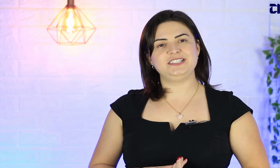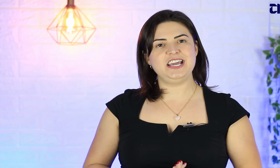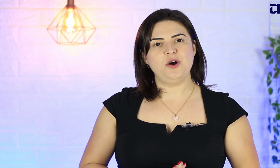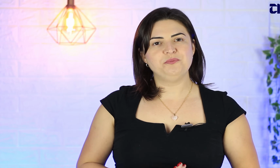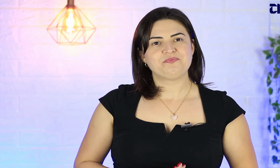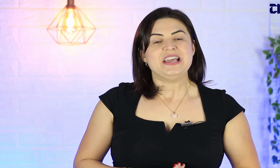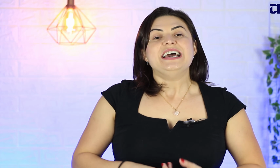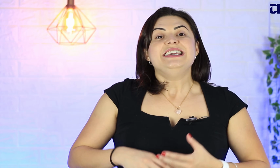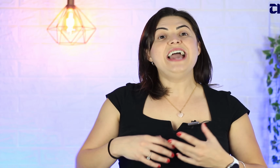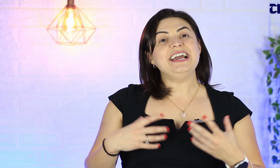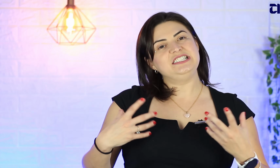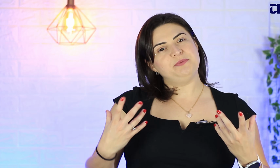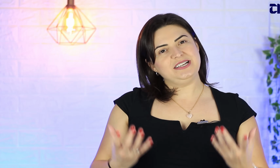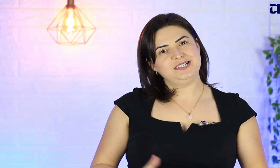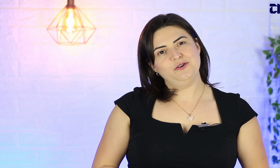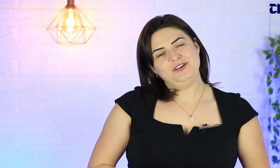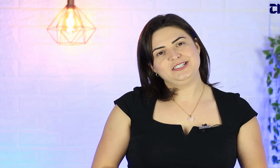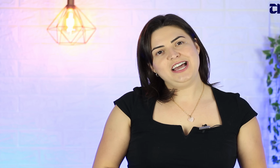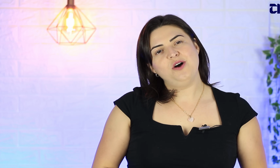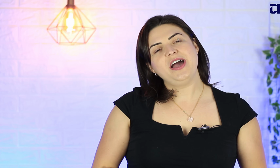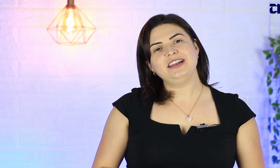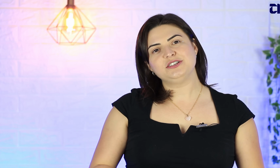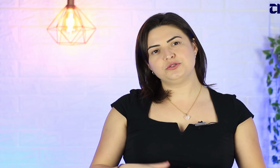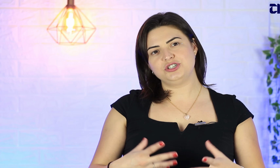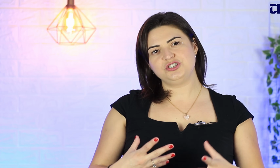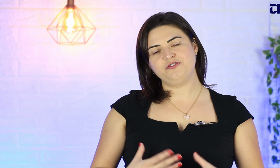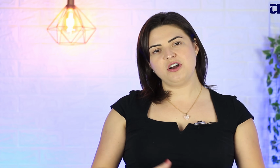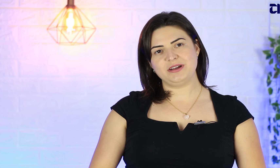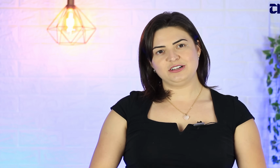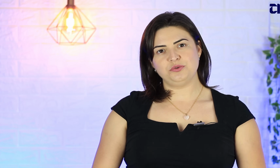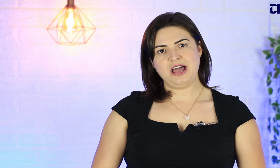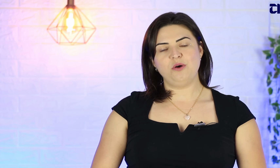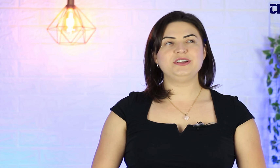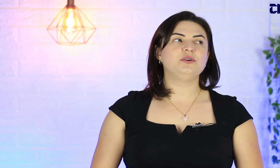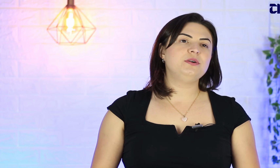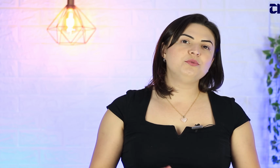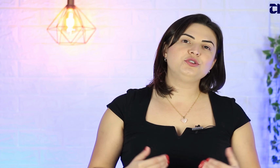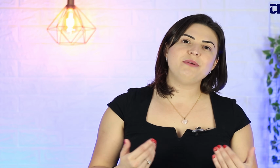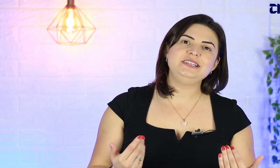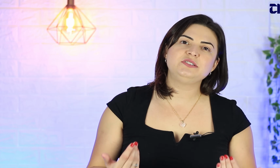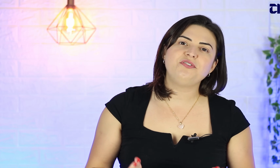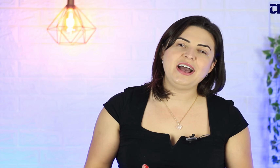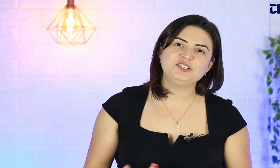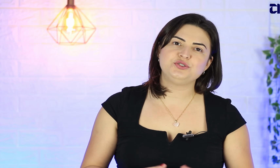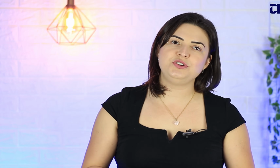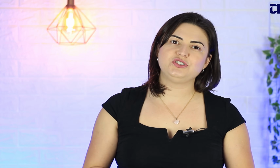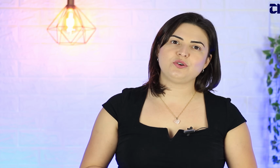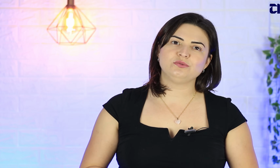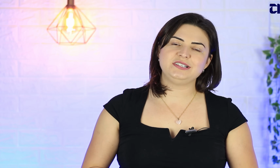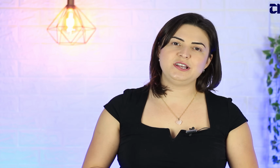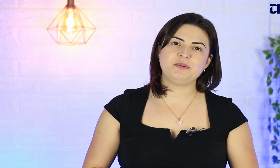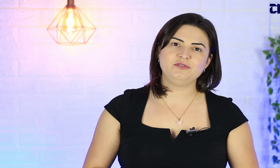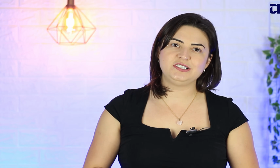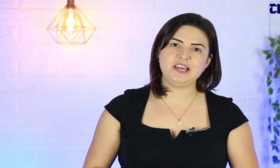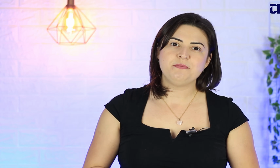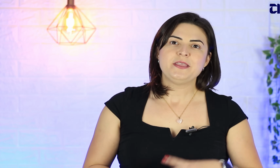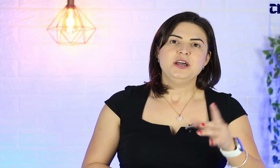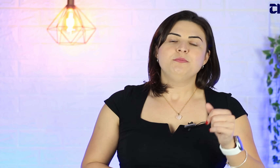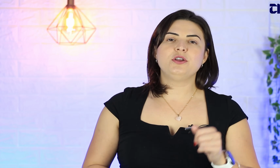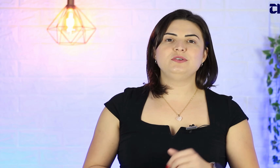facial. E a expressão facial, ela surge de forma natural, então é muito mais fácil isso acontecer para você. Por